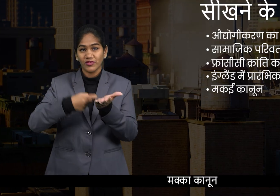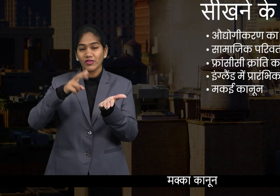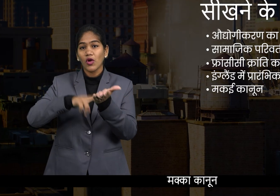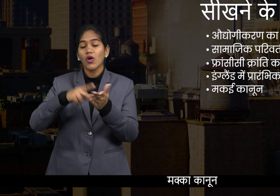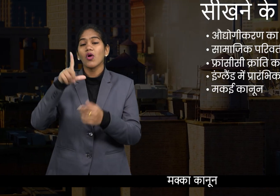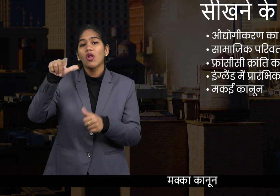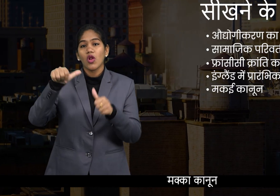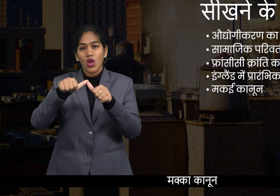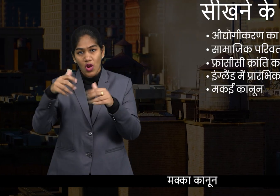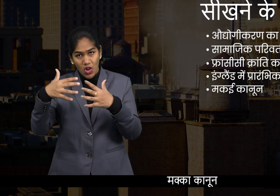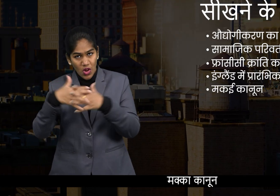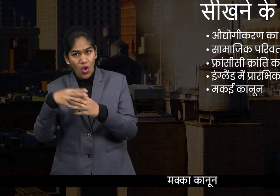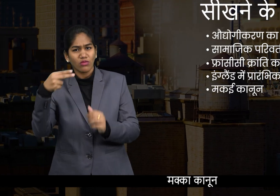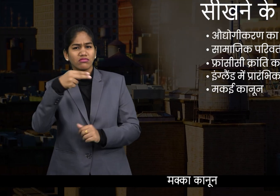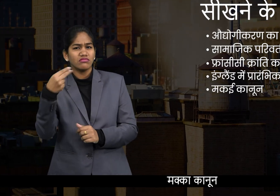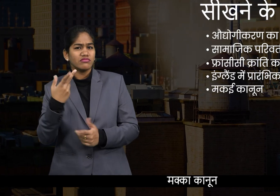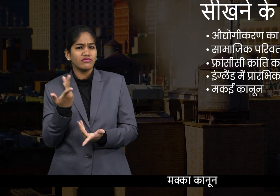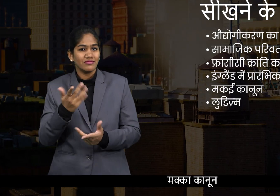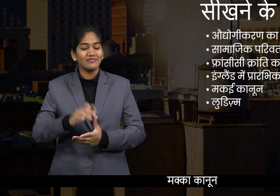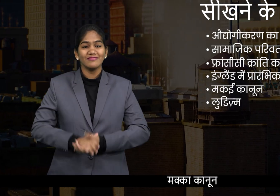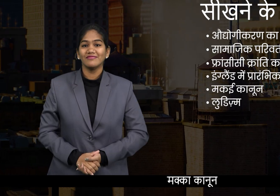मक्का कानून,